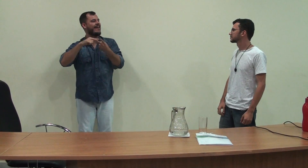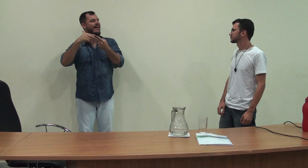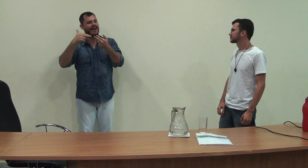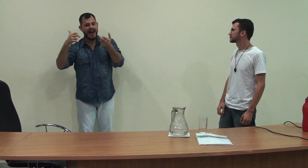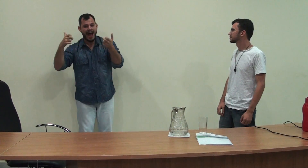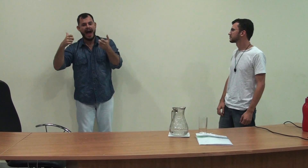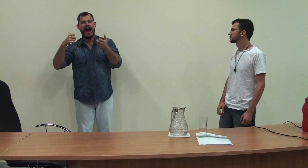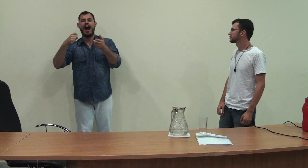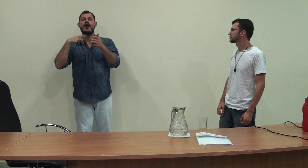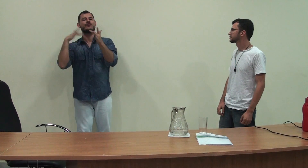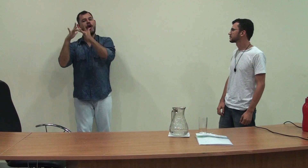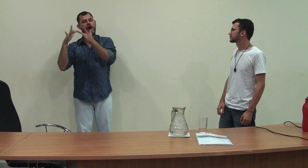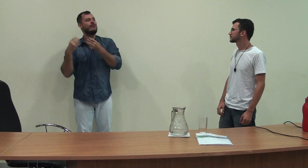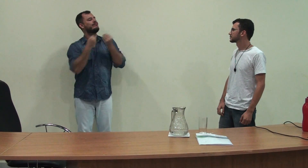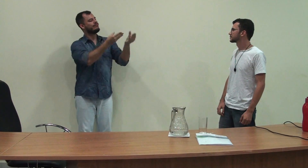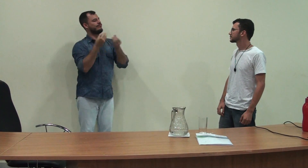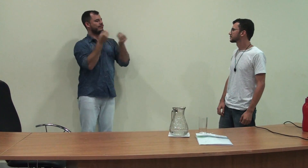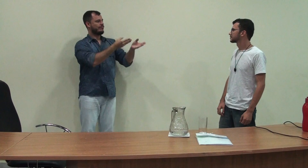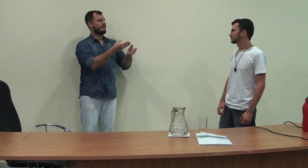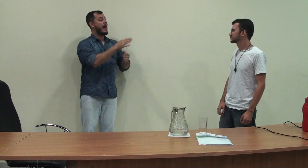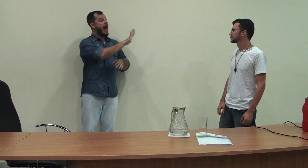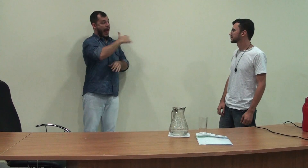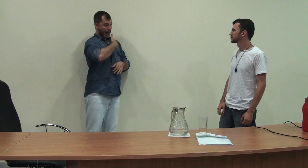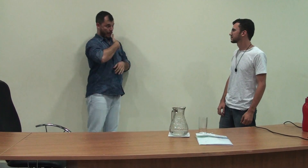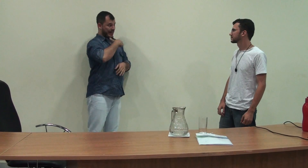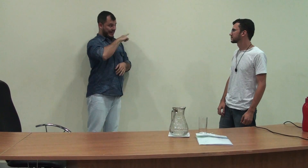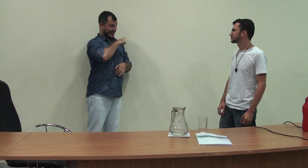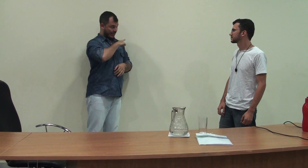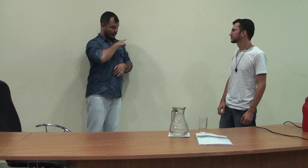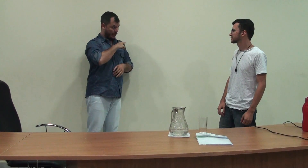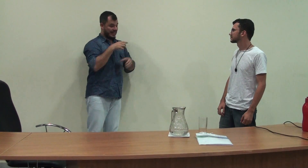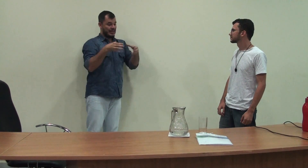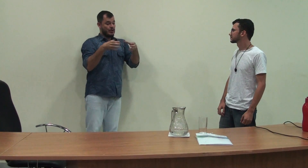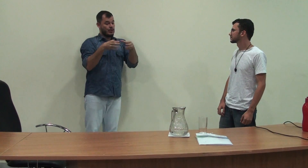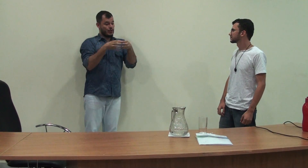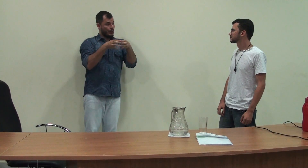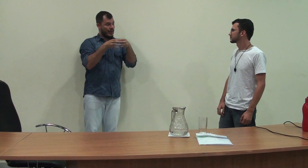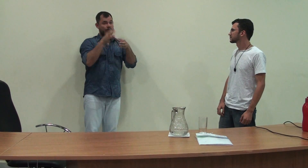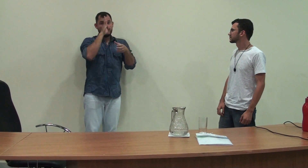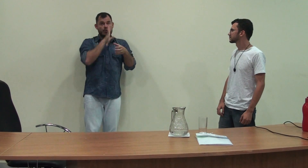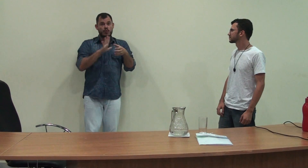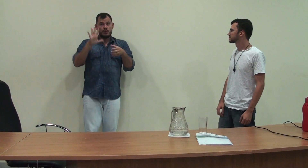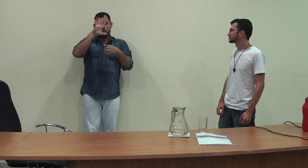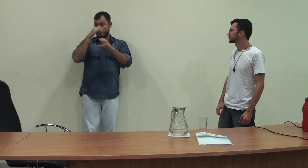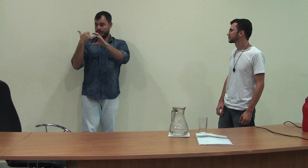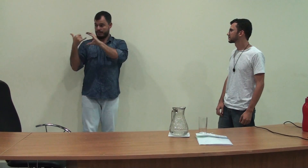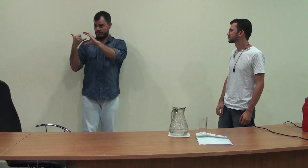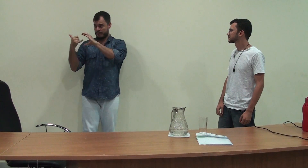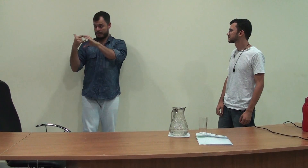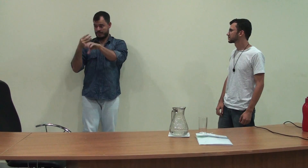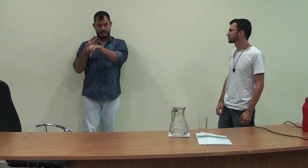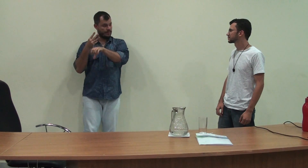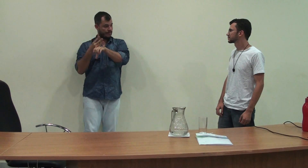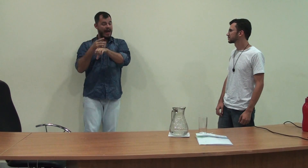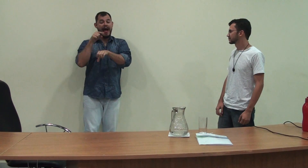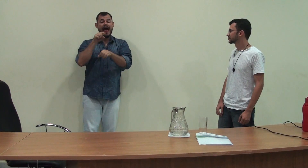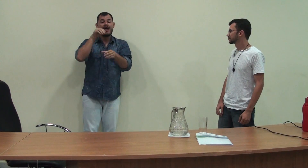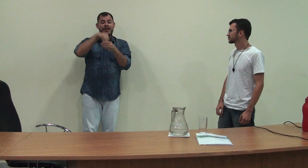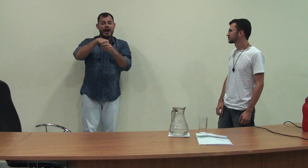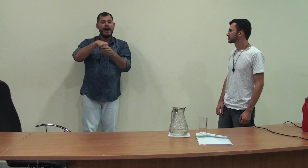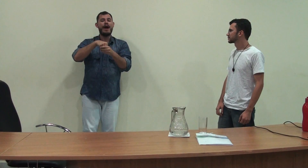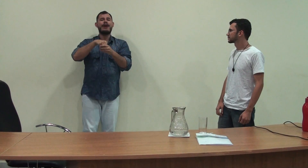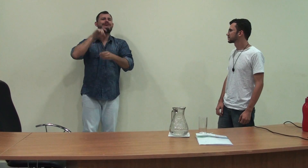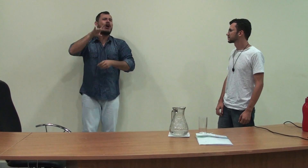de alguns profissionais da área da engenharia civil, de cálculo, eu vou passar os contatos para vocês. Eu tenho um grupo